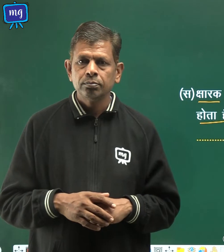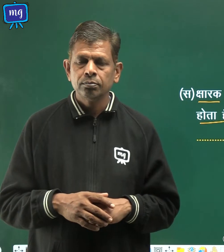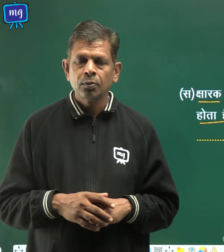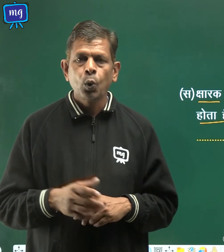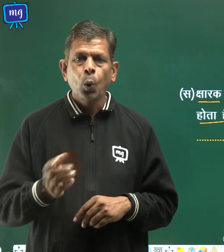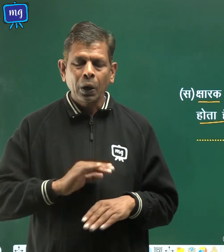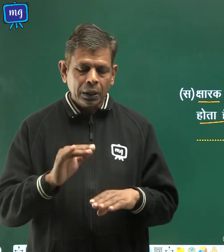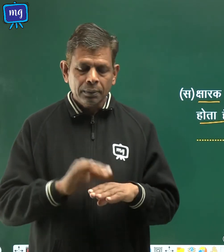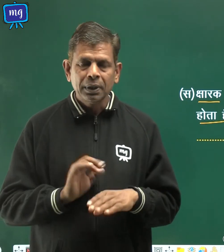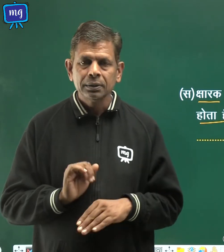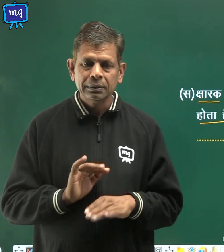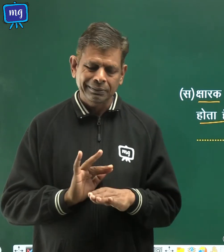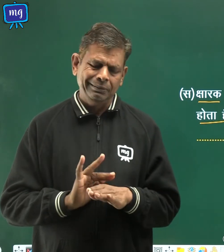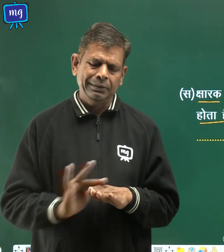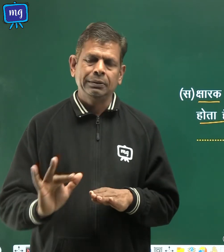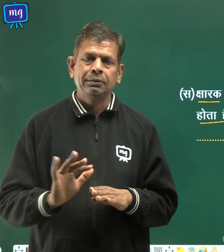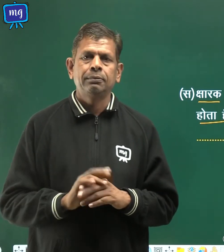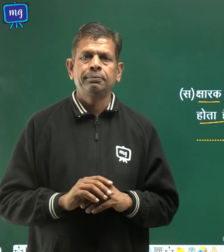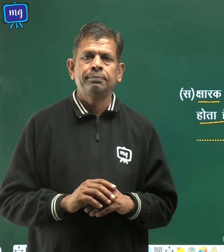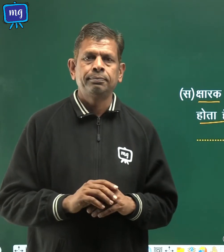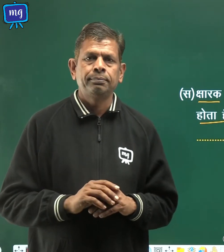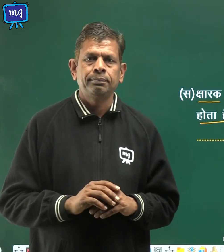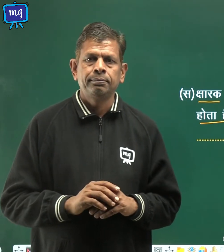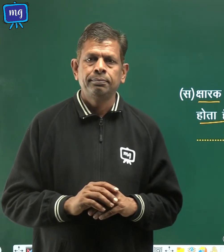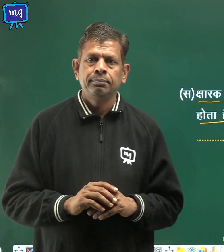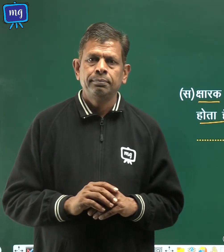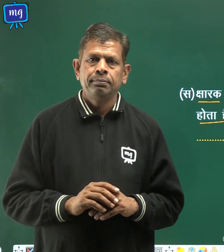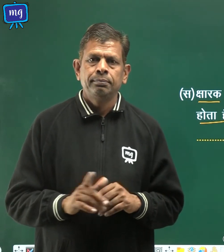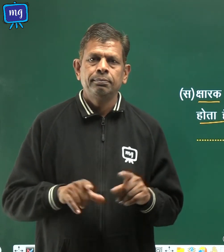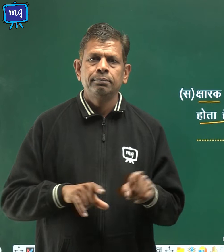और उसका स्पर्श चिकना होता है।